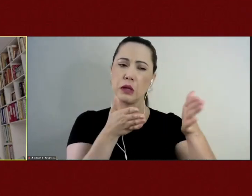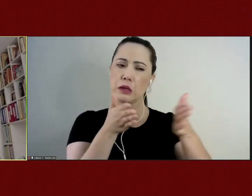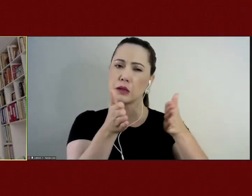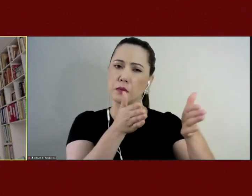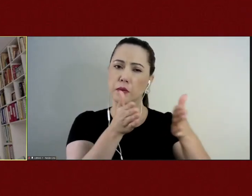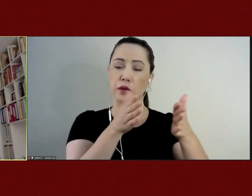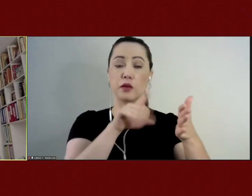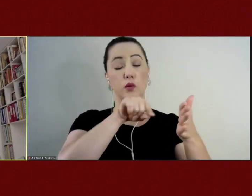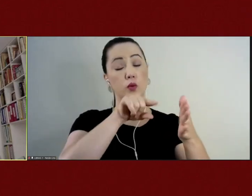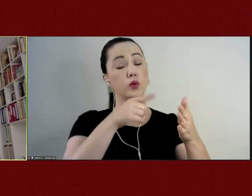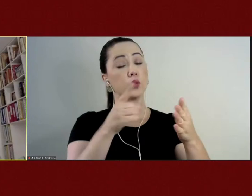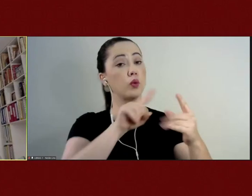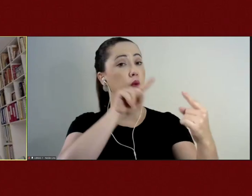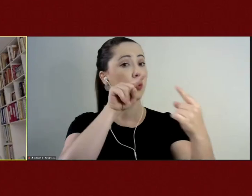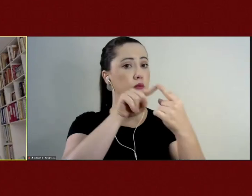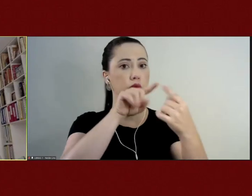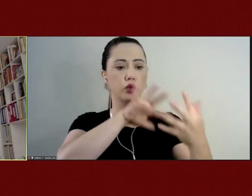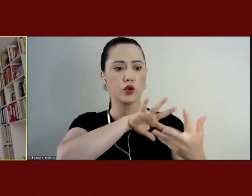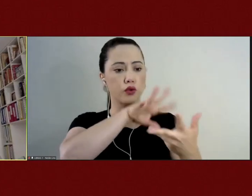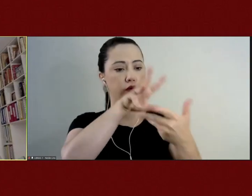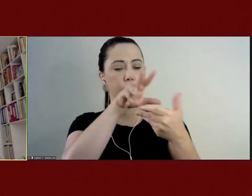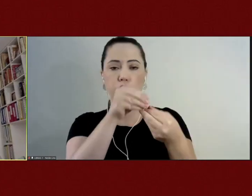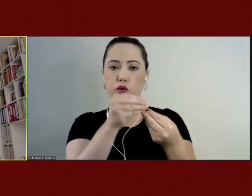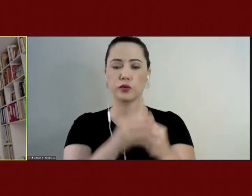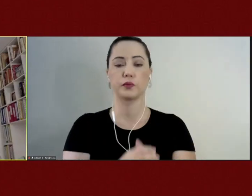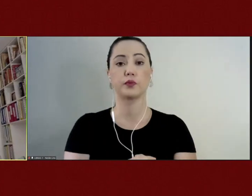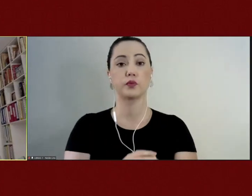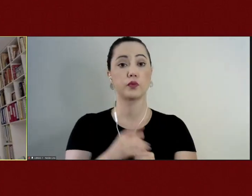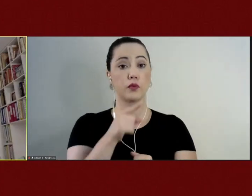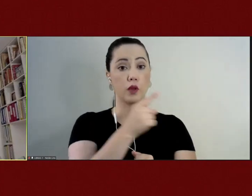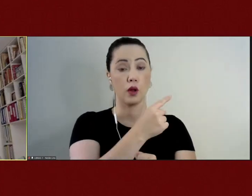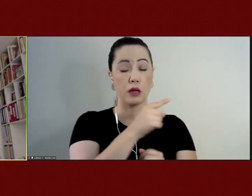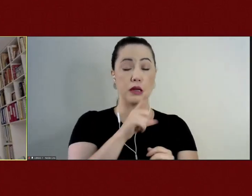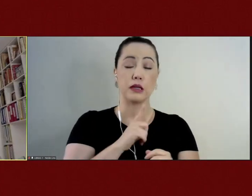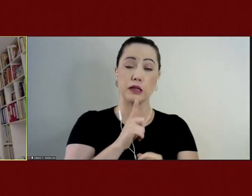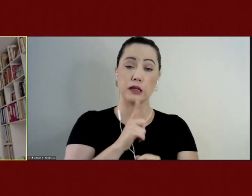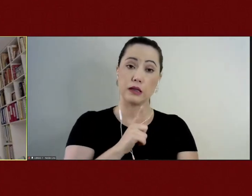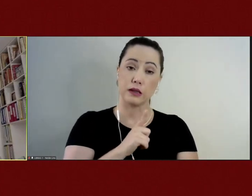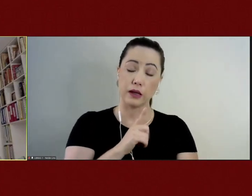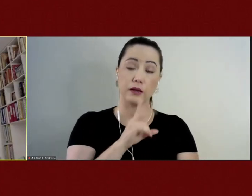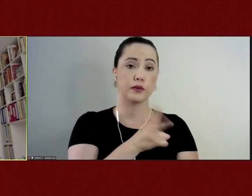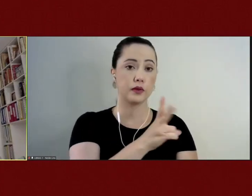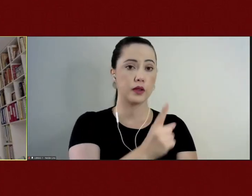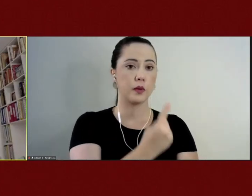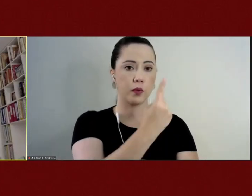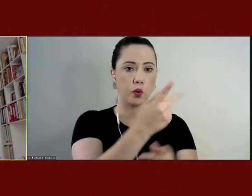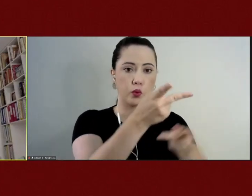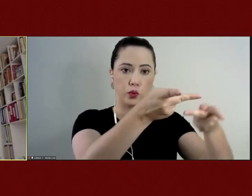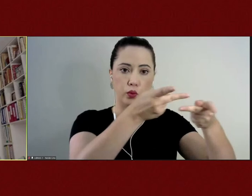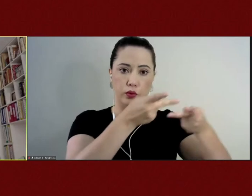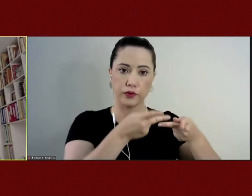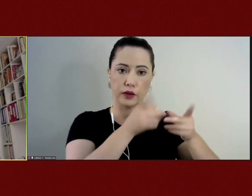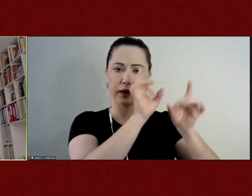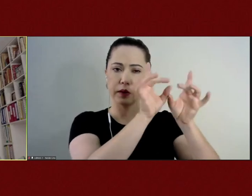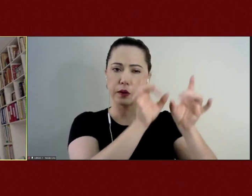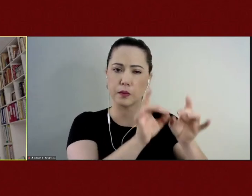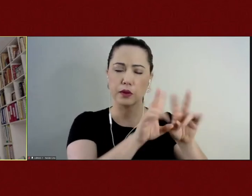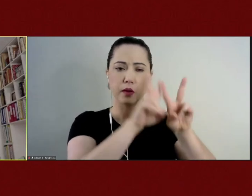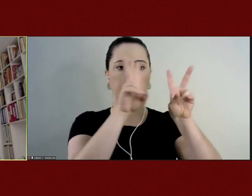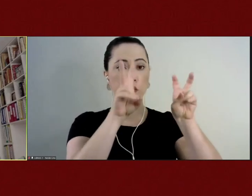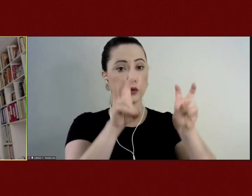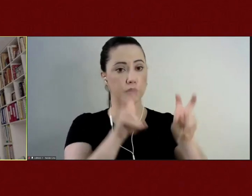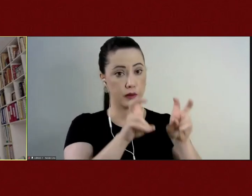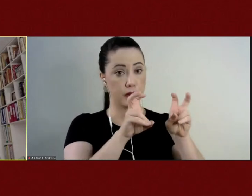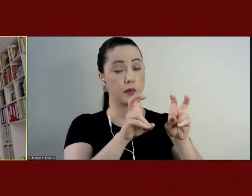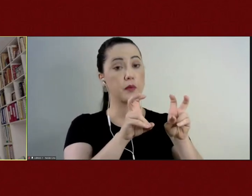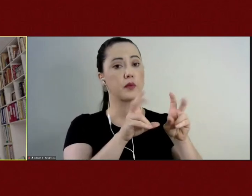Globais. De cada mesa participarão um convidado especial que fará a introdução do tema a